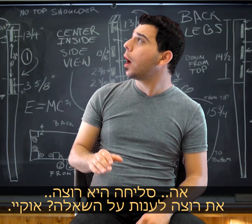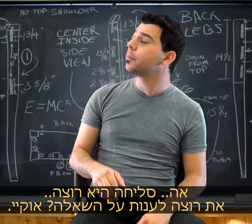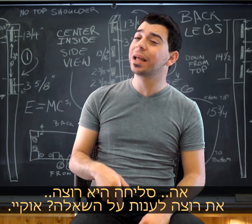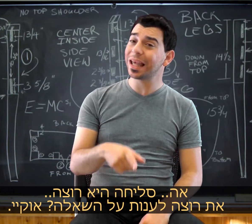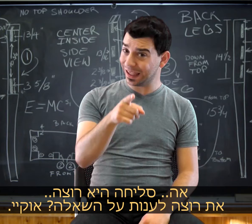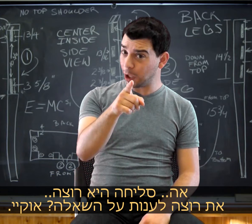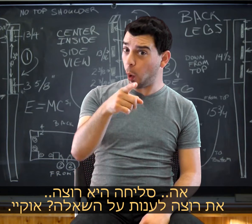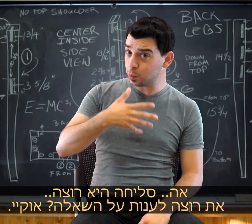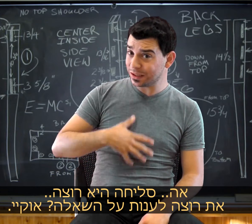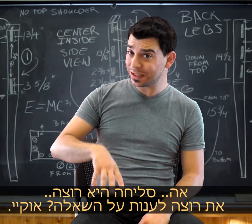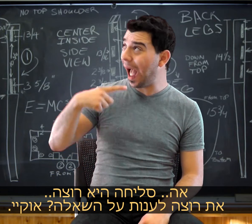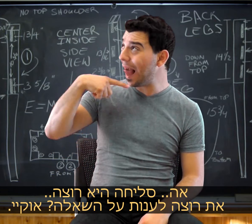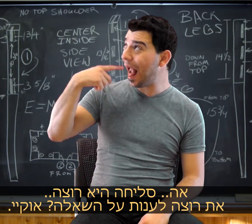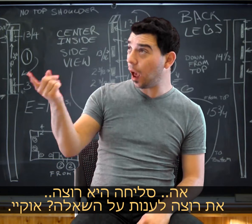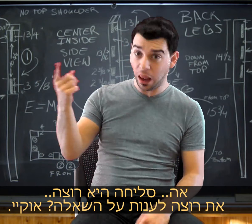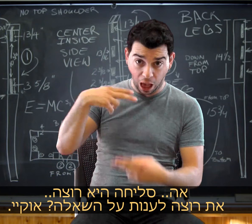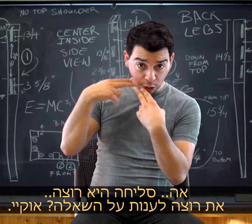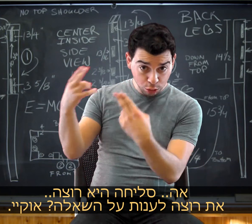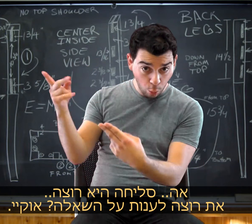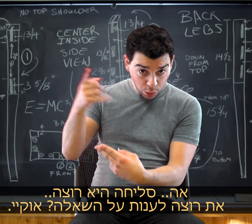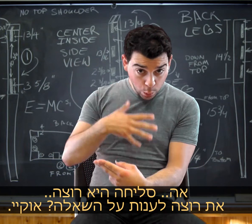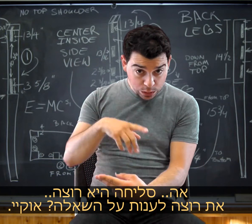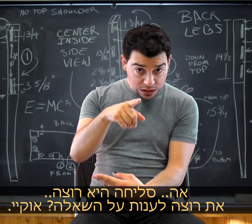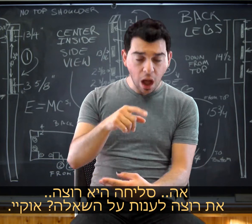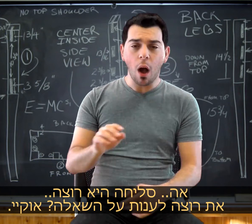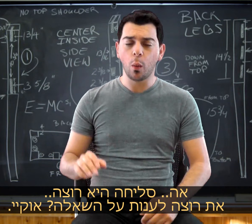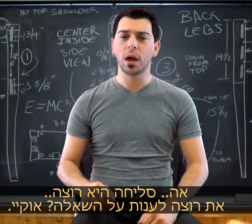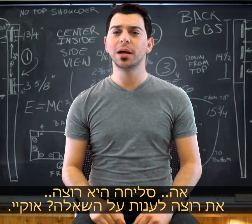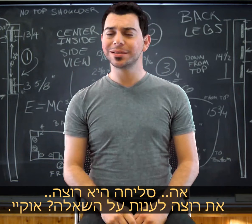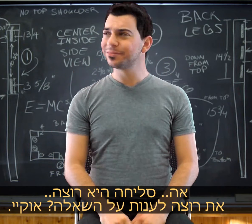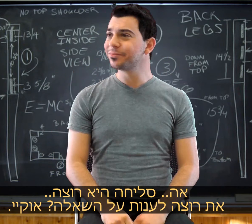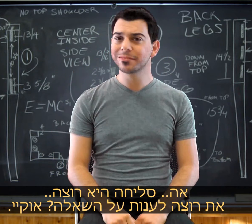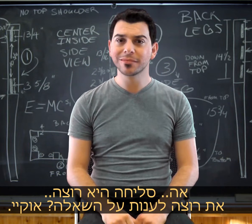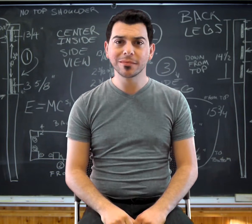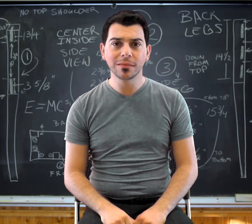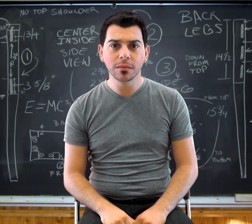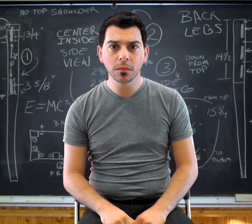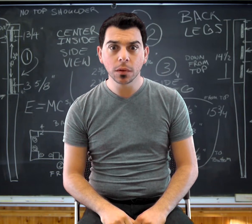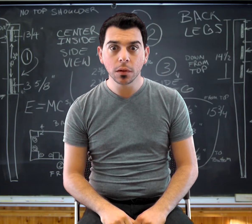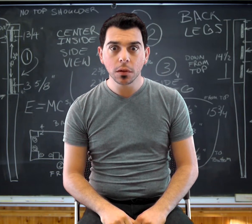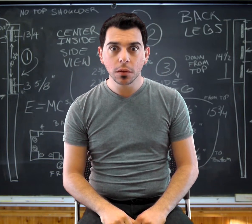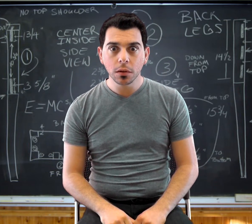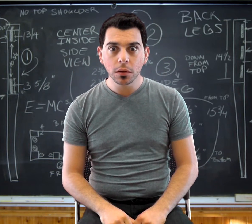סליחה, היא רוצה. את רוצה לענות על השאלה? אוקיי.